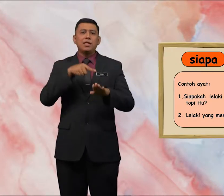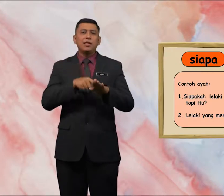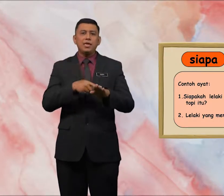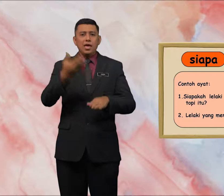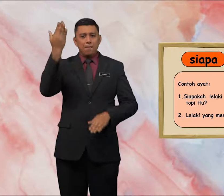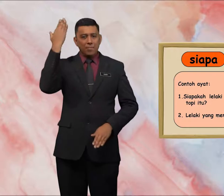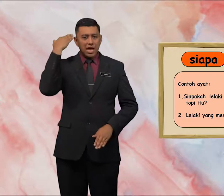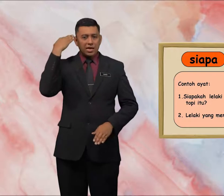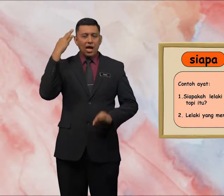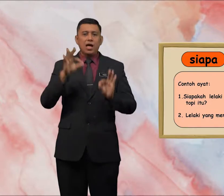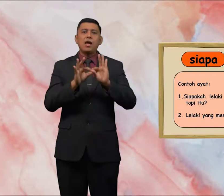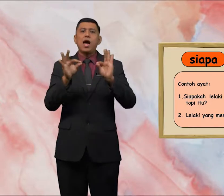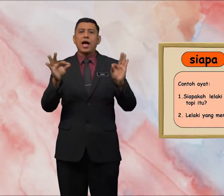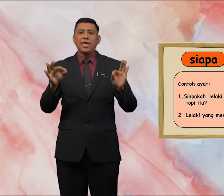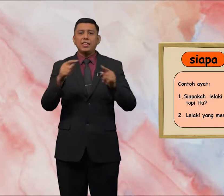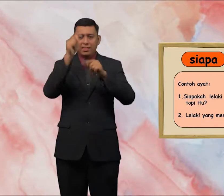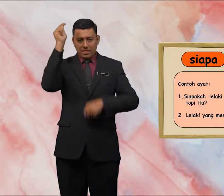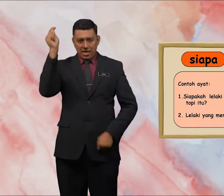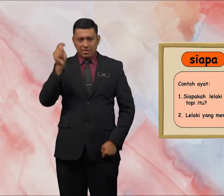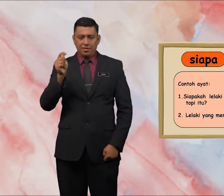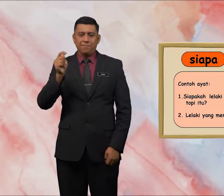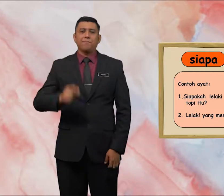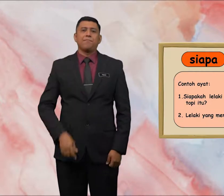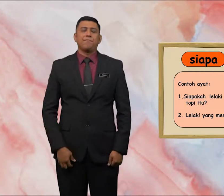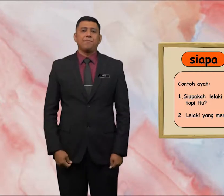di belakang ayat tanya.